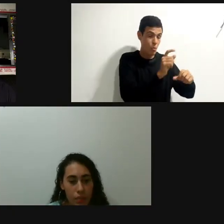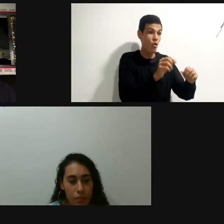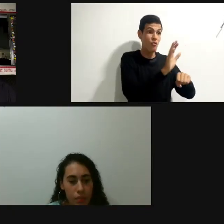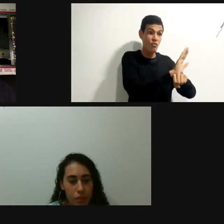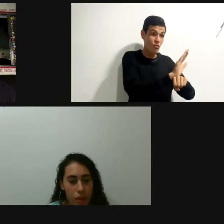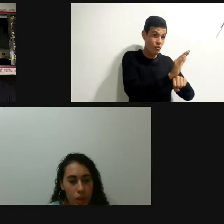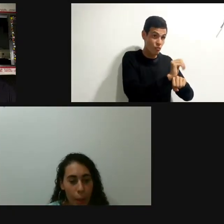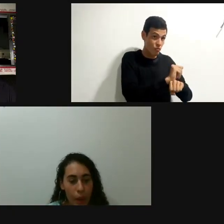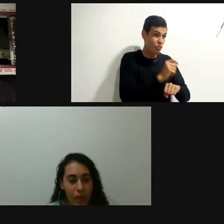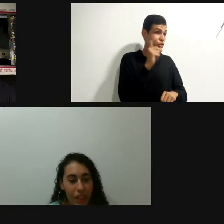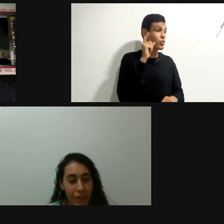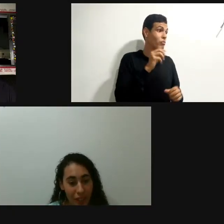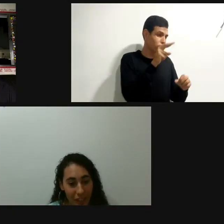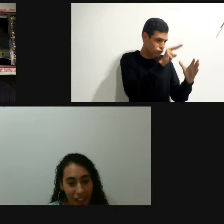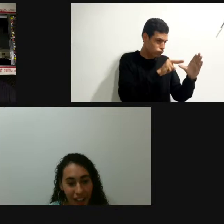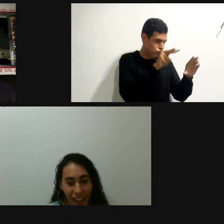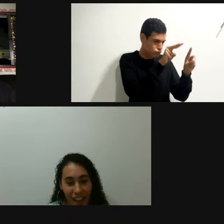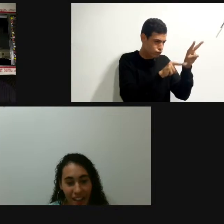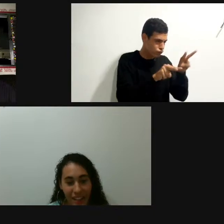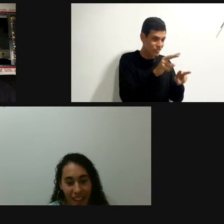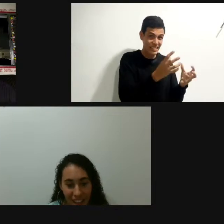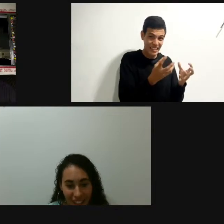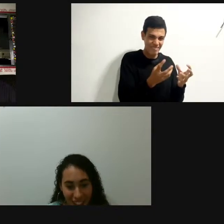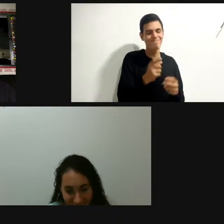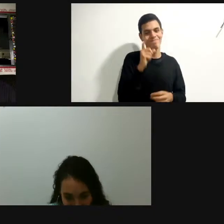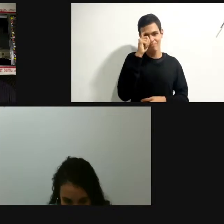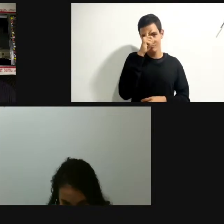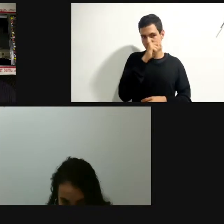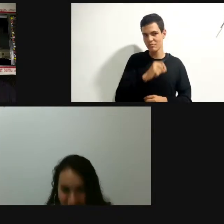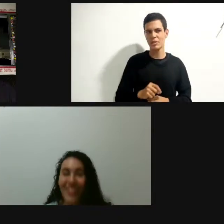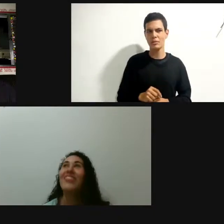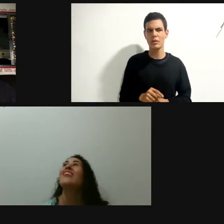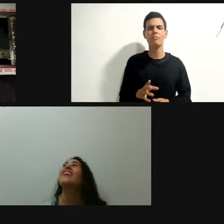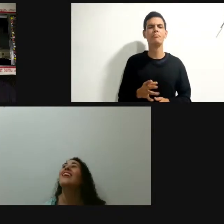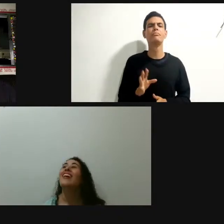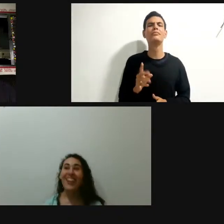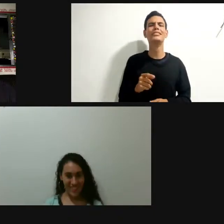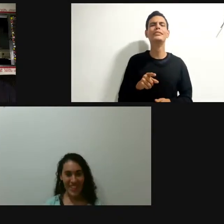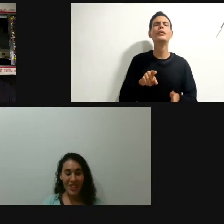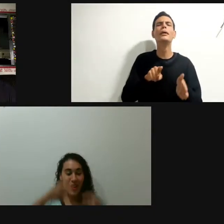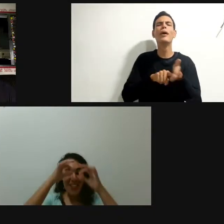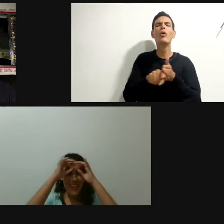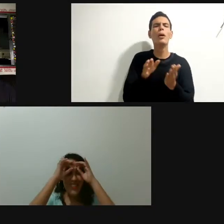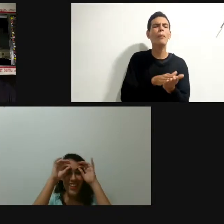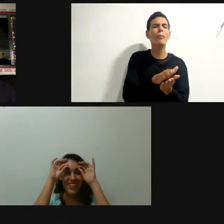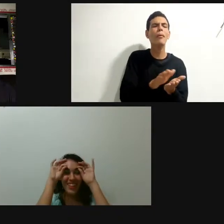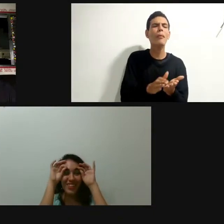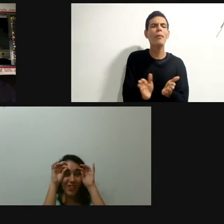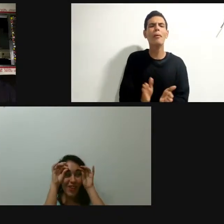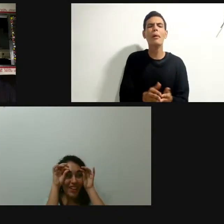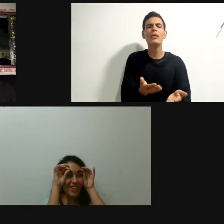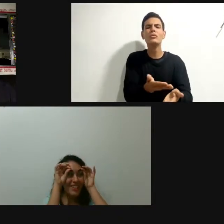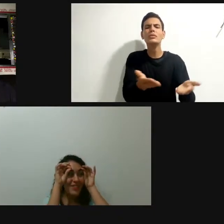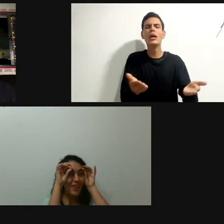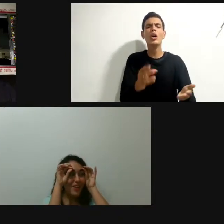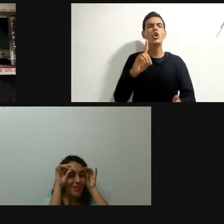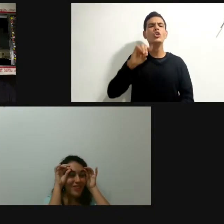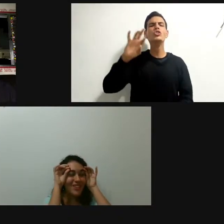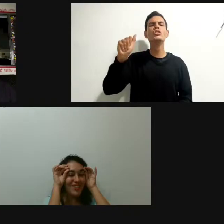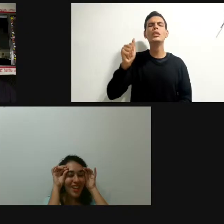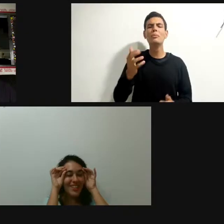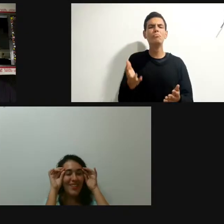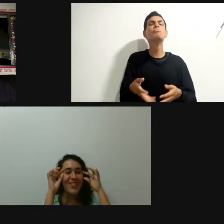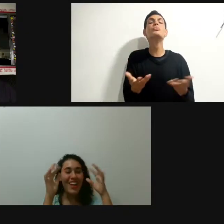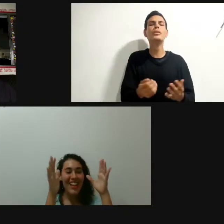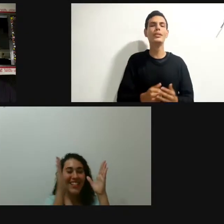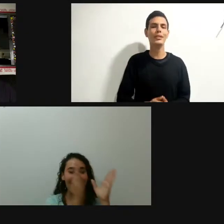que não quer calar é: tem data de lançamento? Gente, eu recebi quantas perguntas